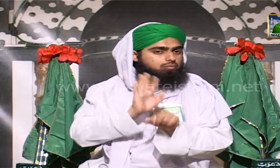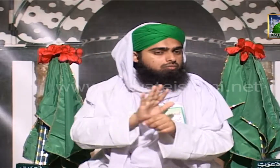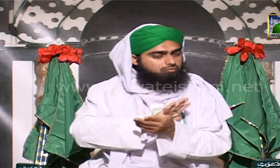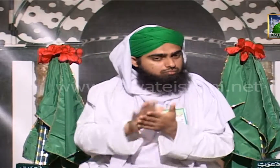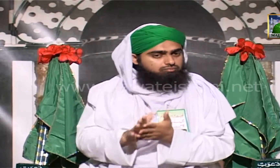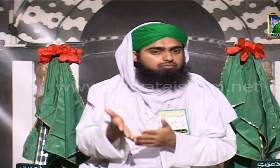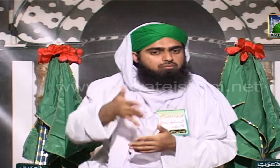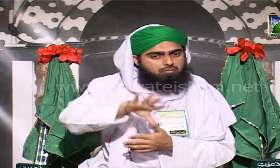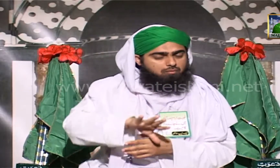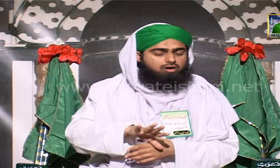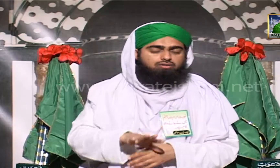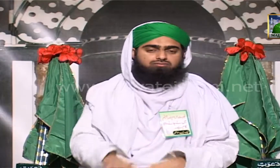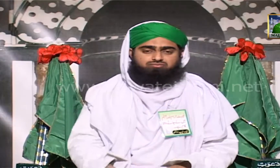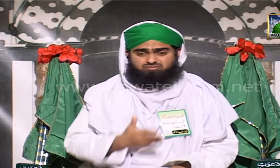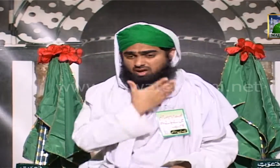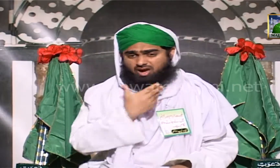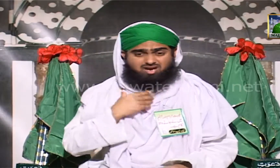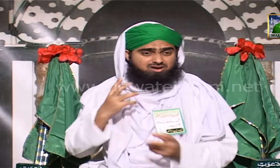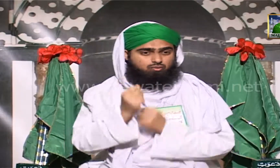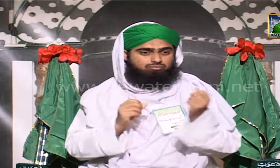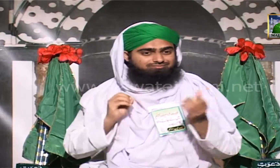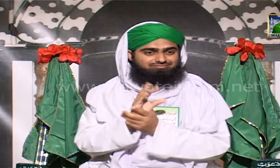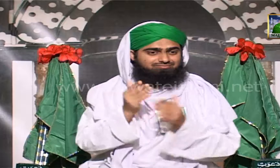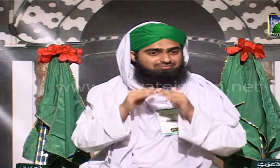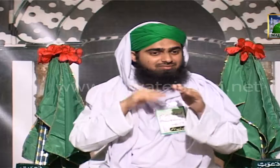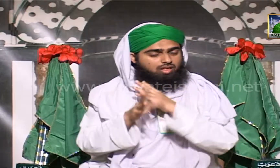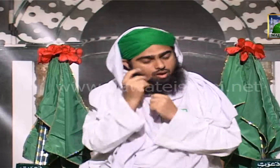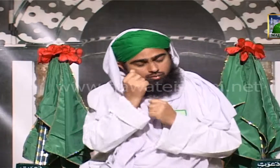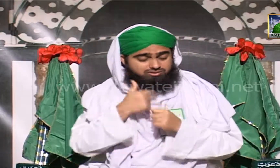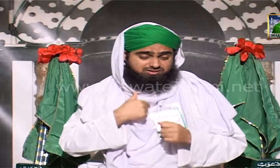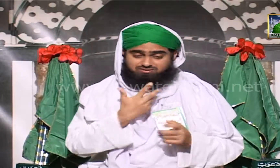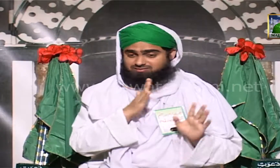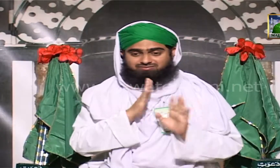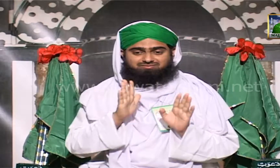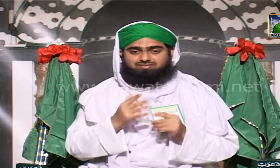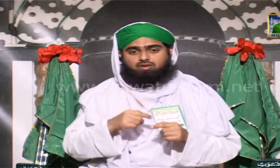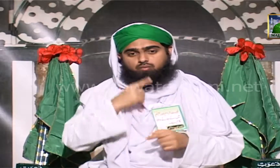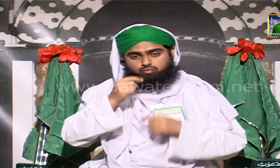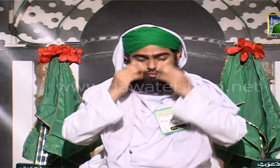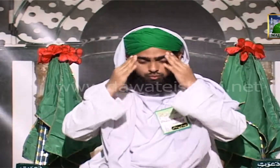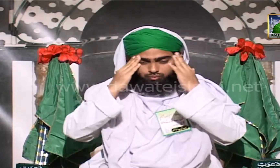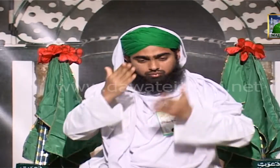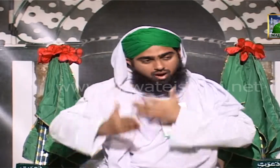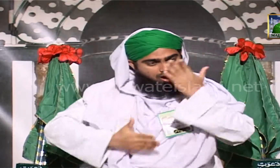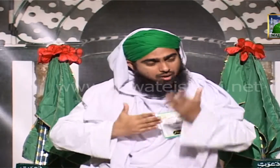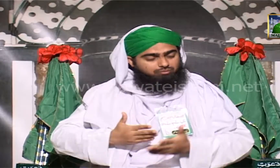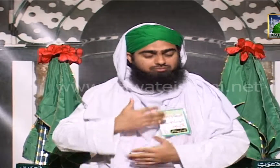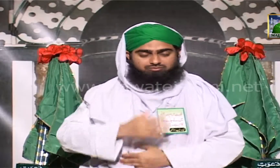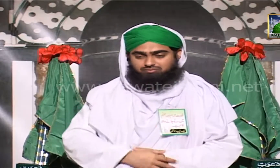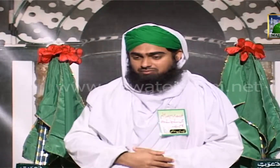بھی ہوں، بہت چاہتا ہوں بھاگ جاؤں، لیکن واللہ اس لیے رک جاتا ہوں کہ اس بہانے درود شریف پڑھے جائیں گے تو صلاۃ و سلام میں شرکت ہو جائے گی. میں اس